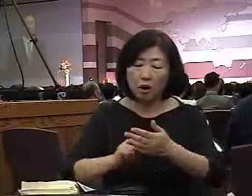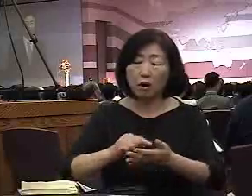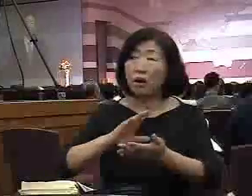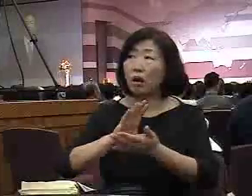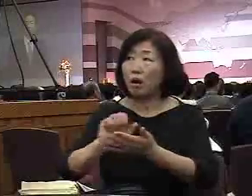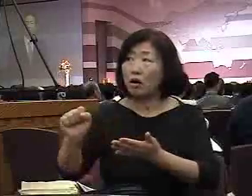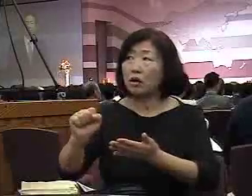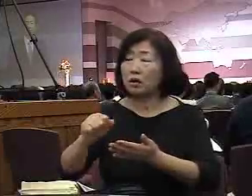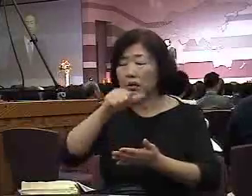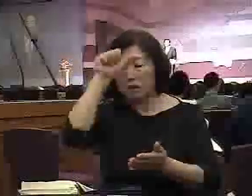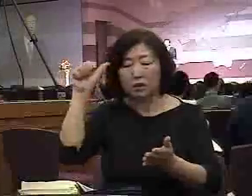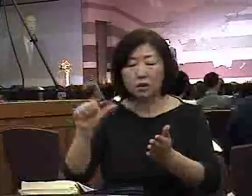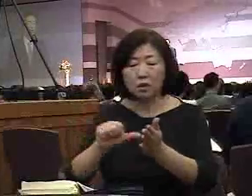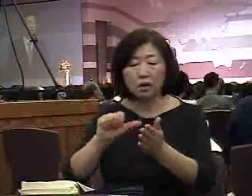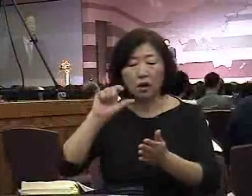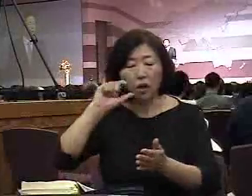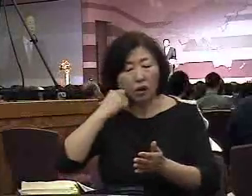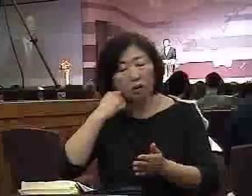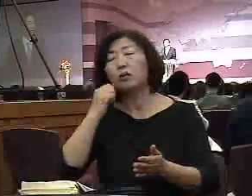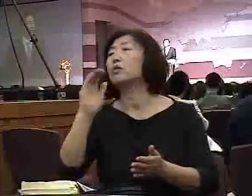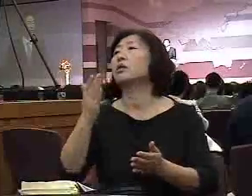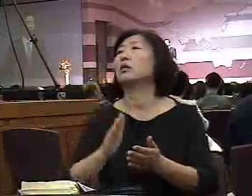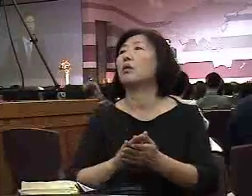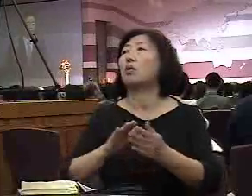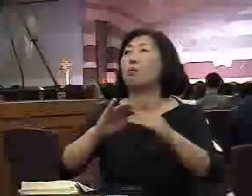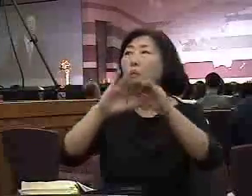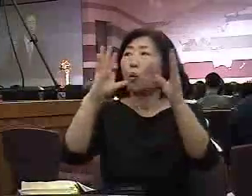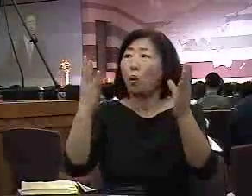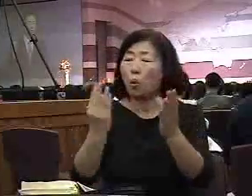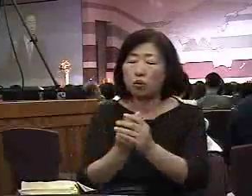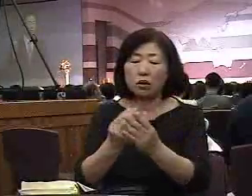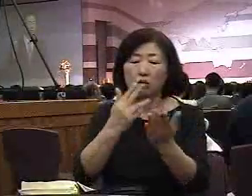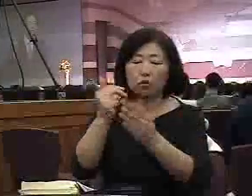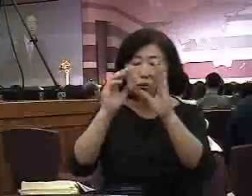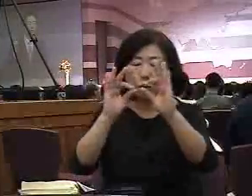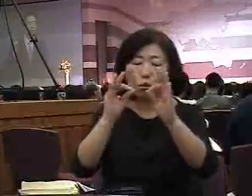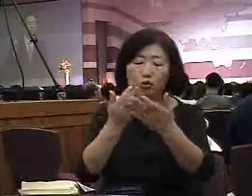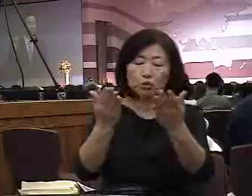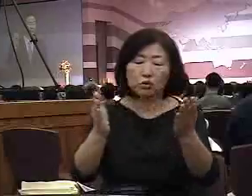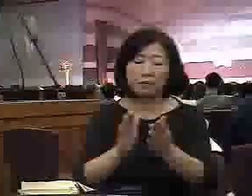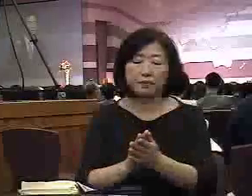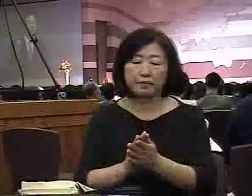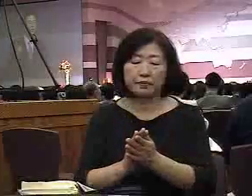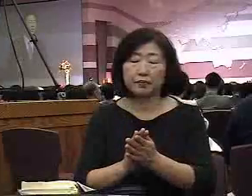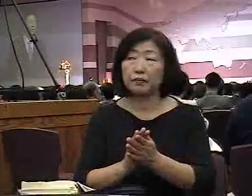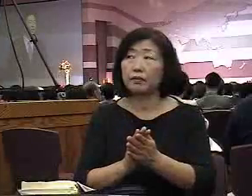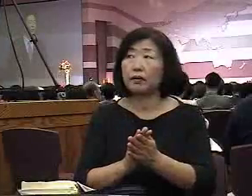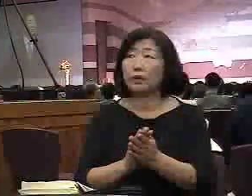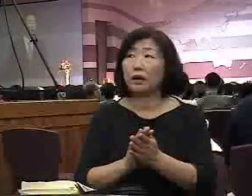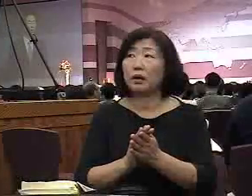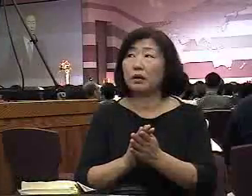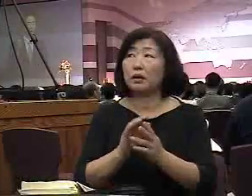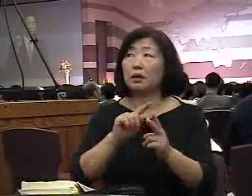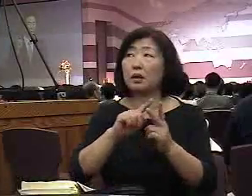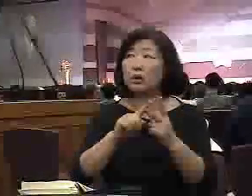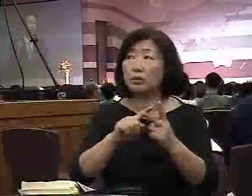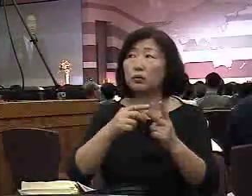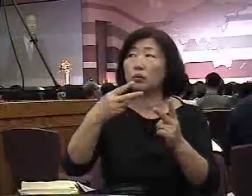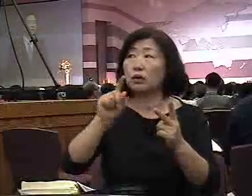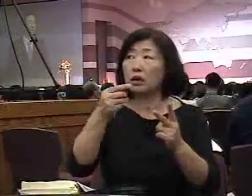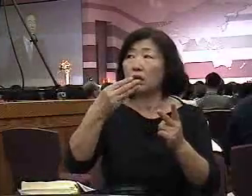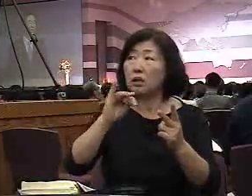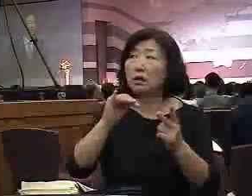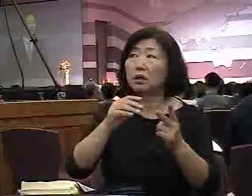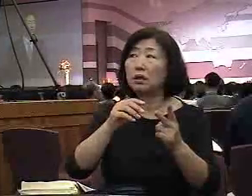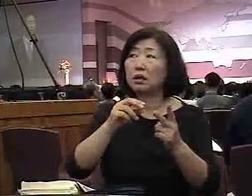인생이 어려워진다는 것입니다. 이 자리에 있는 저와 여러분 모두는 주님이 보여주시는 양다리 걸치는 신앙을 버리고 좁은 길을